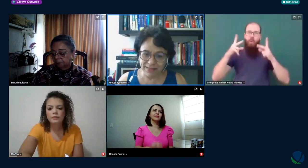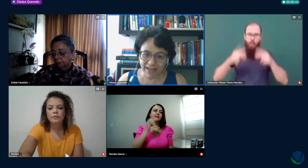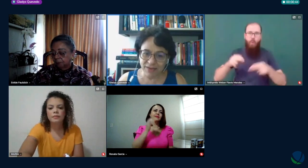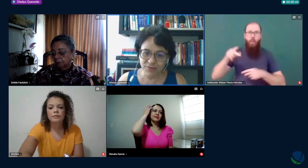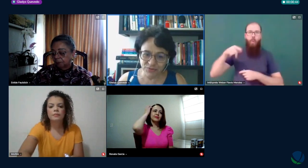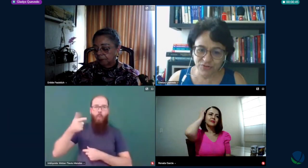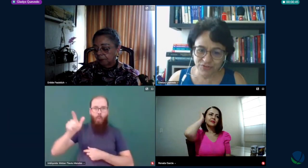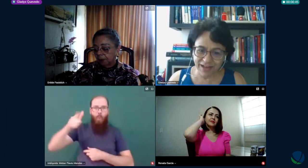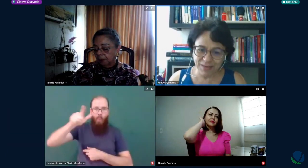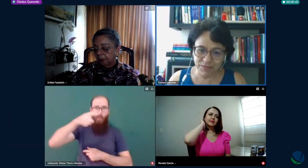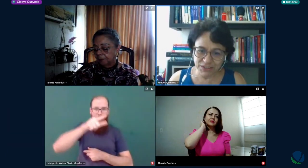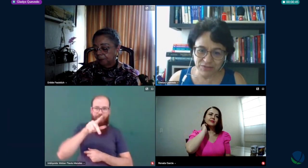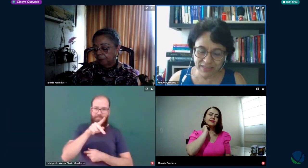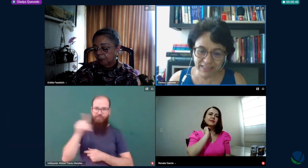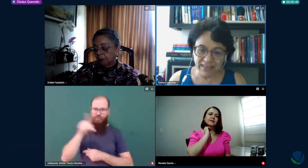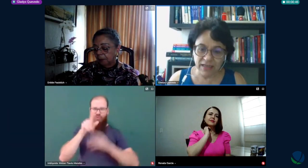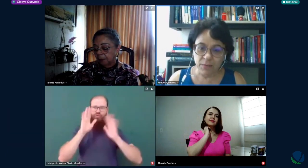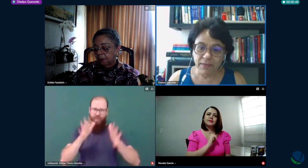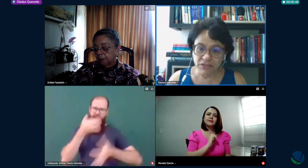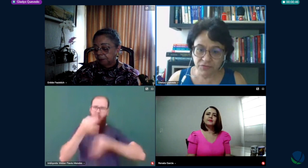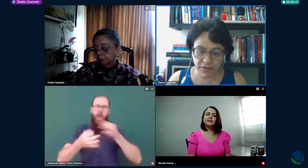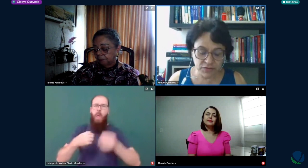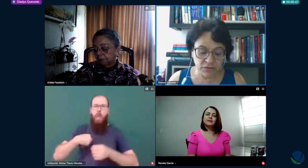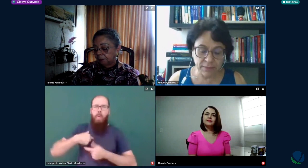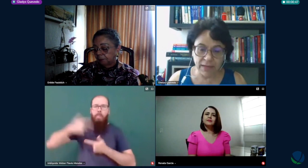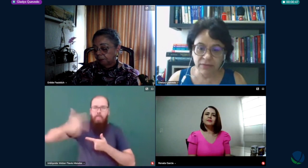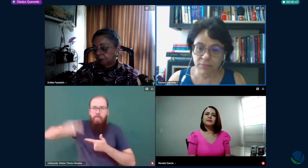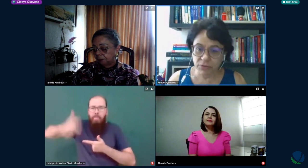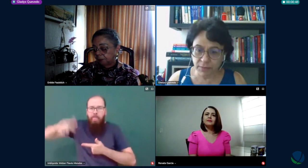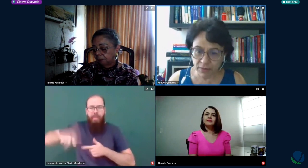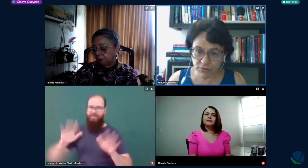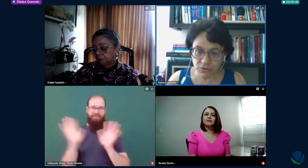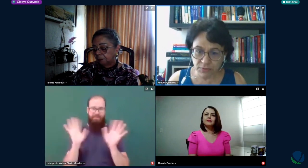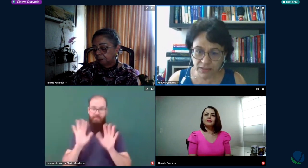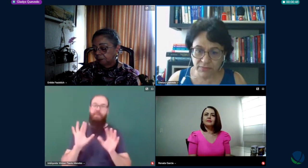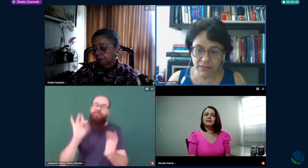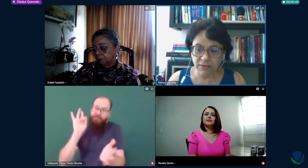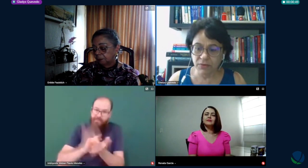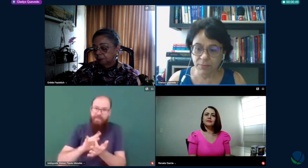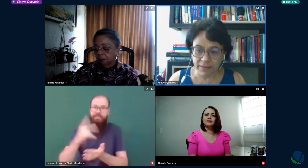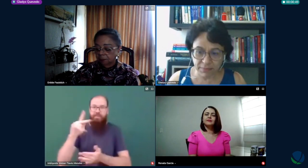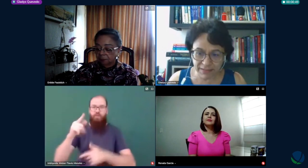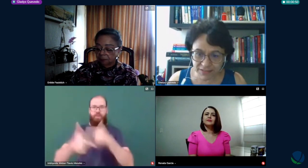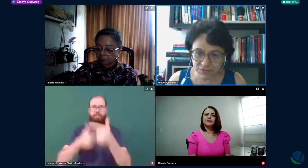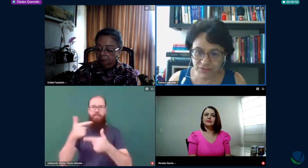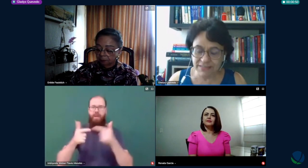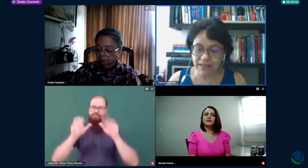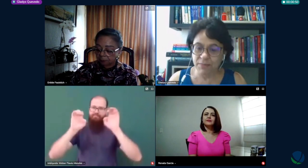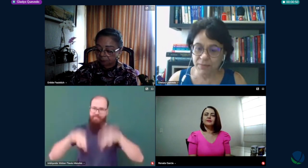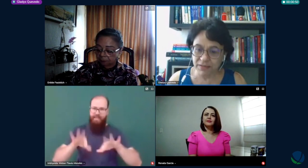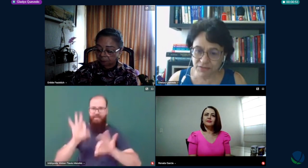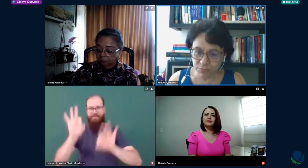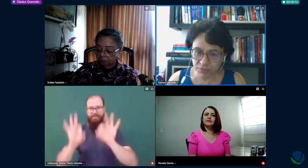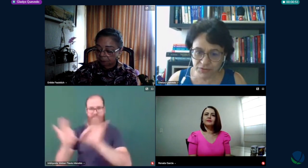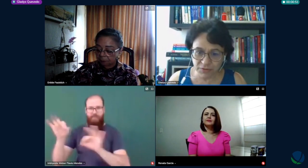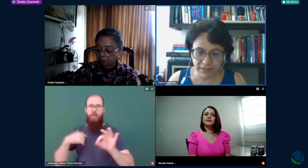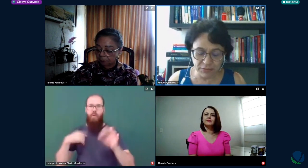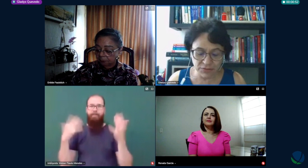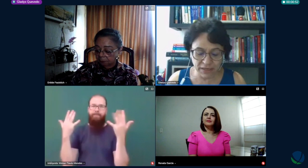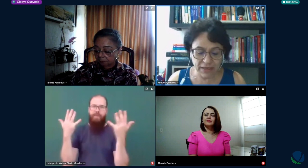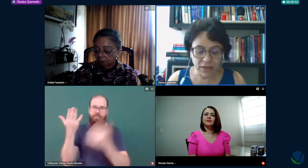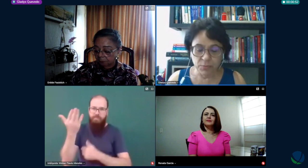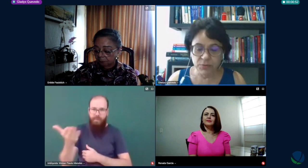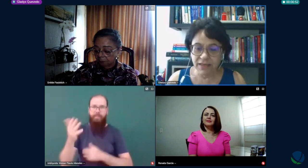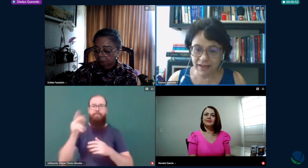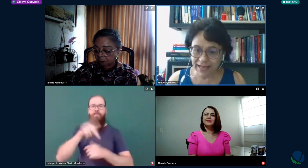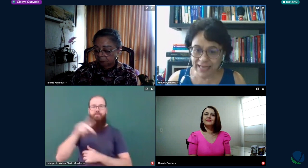já comentaram, eu não vou ficar repetindo aqui, mas, de fato, o seu trabalho está muito bem construído. Então, eu parabenizo você, parabenizo a professora